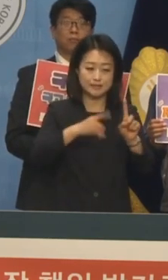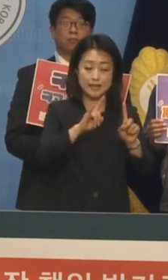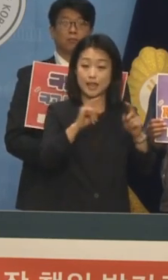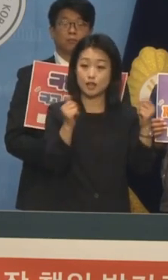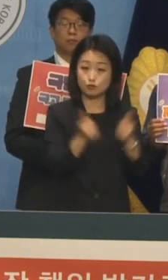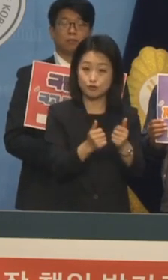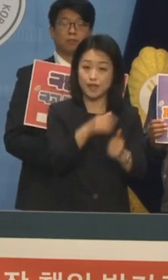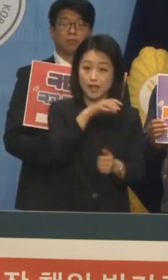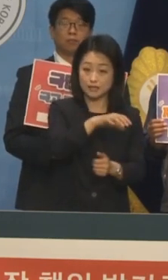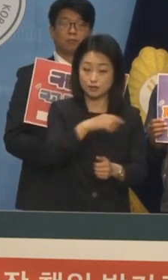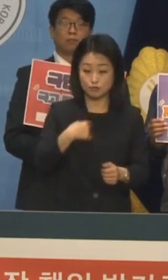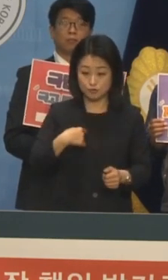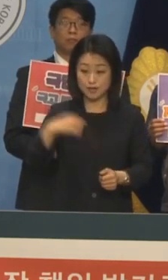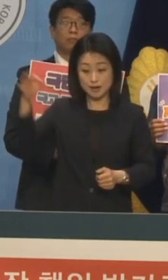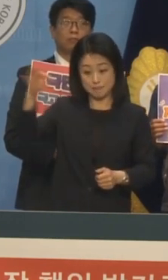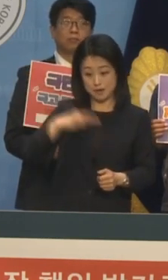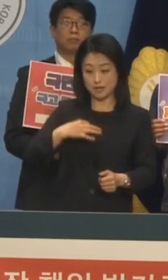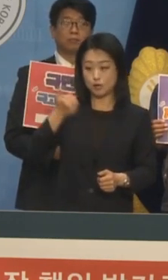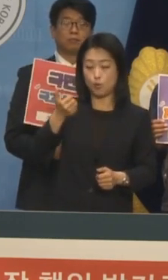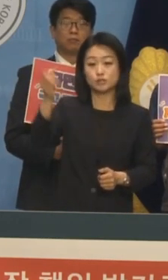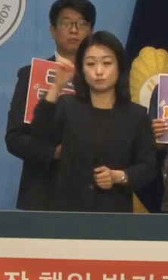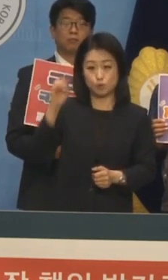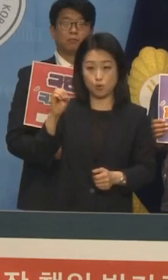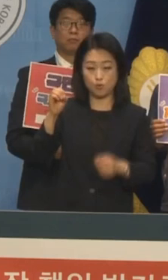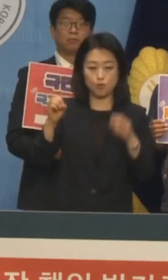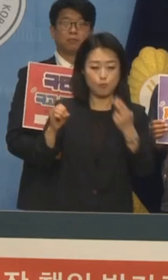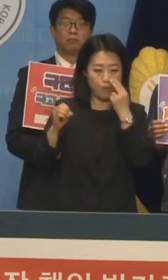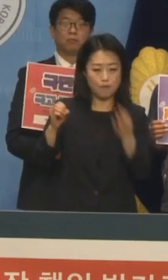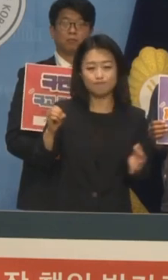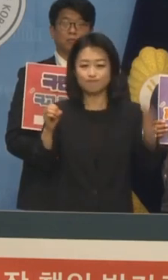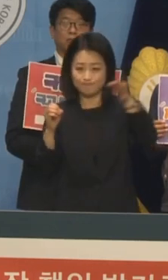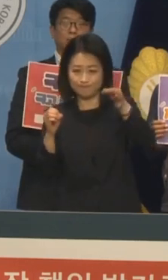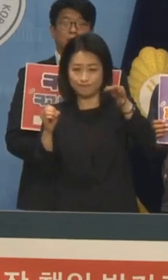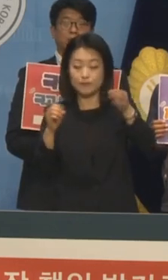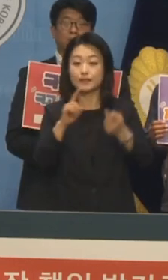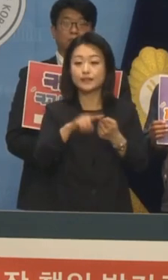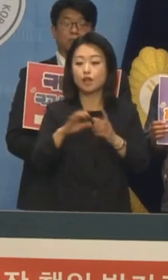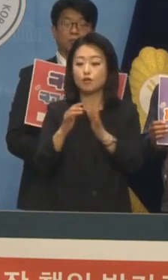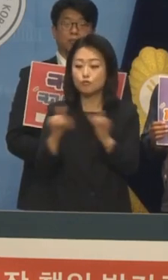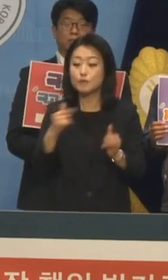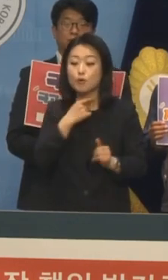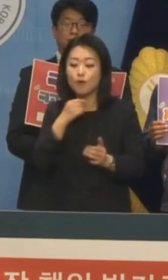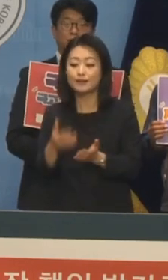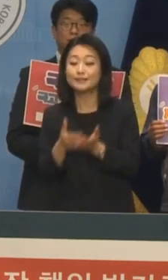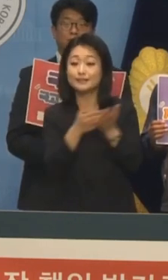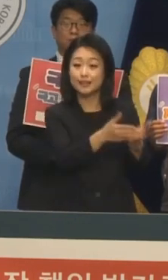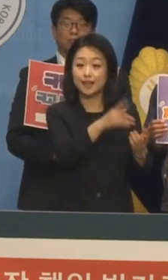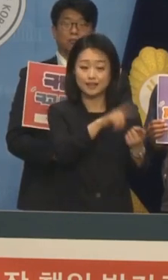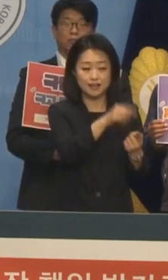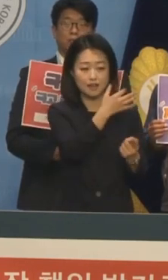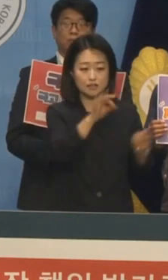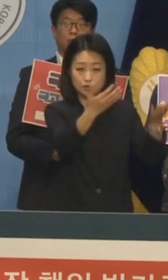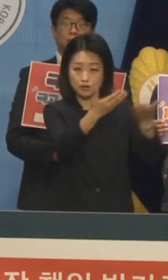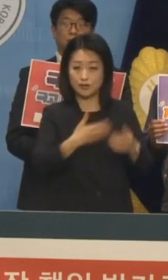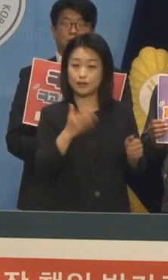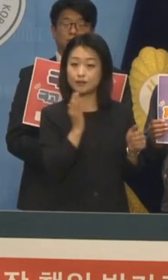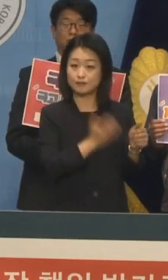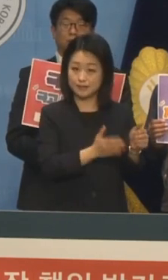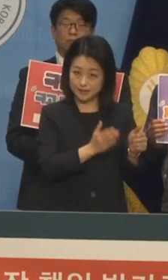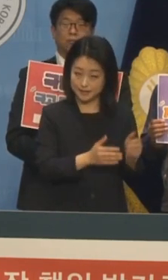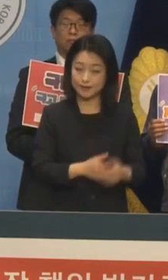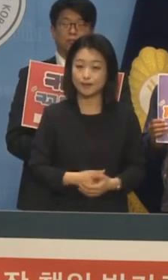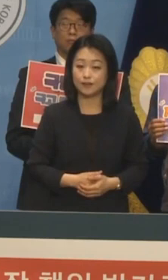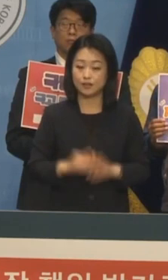대체율 50%로 강화하고 지급 보장을 명문화하는 등 국민 개혁에 책임을 다할 것을 다시 한번